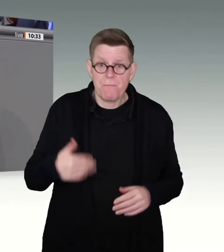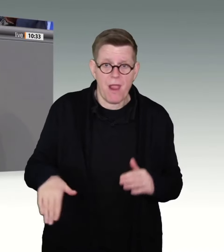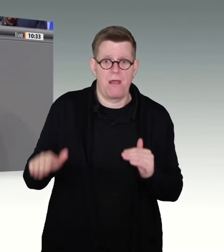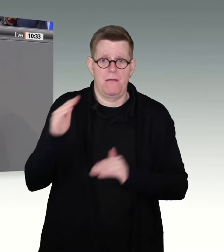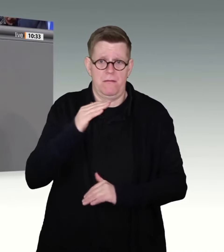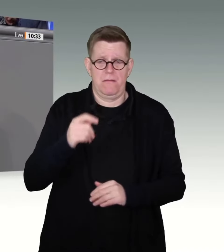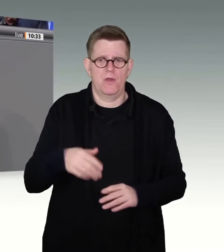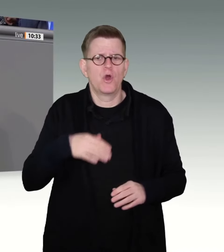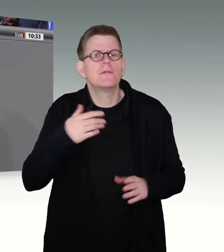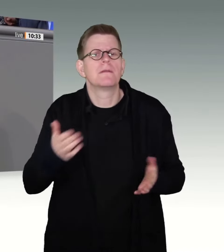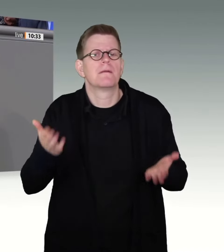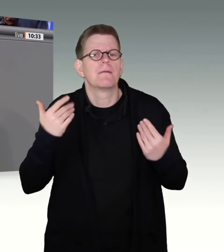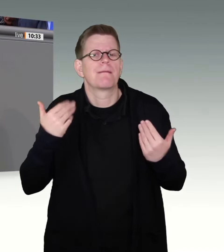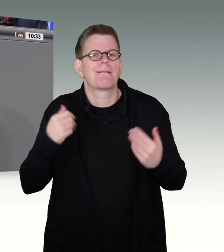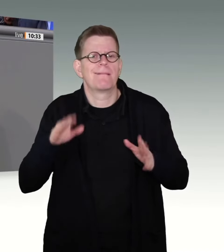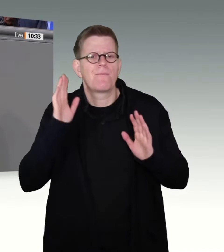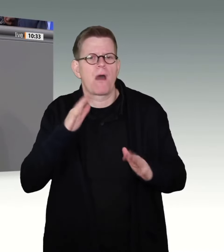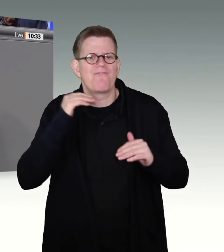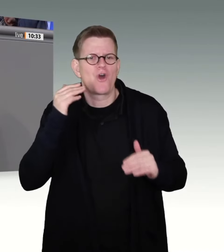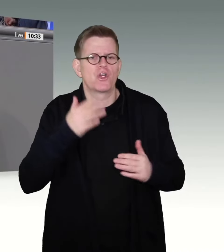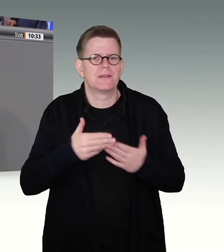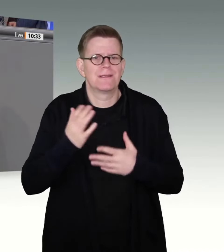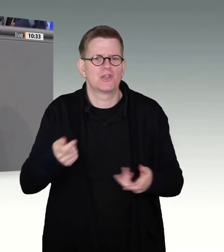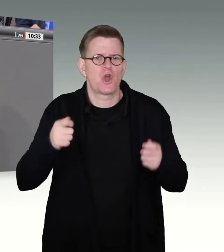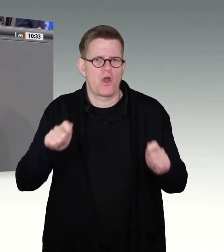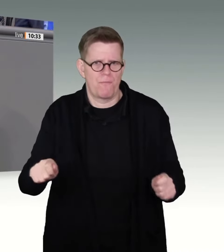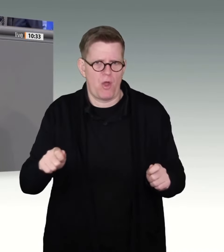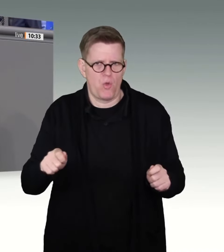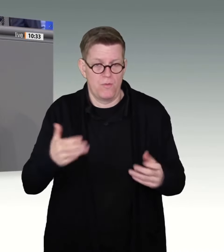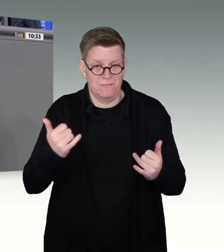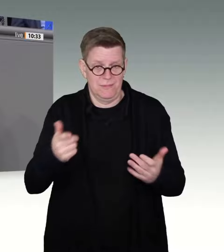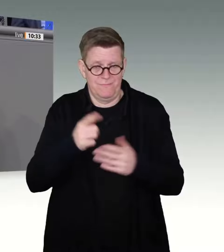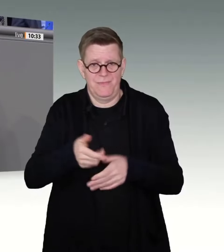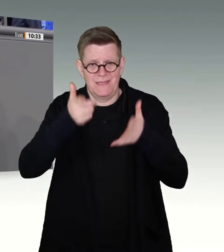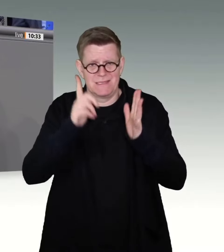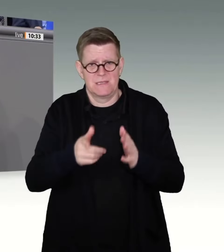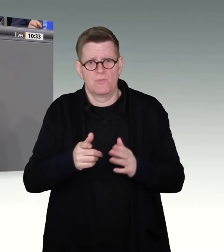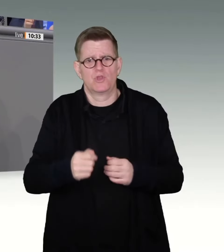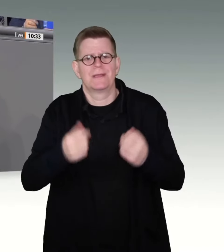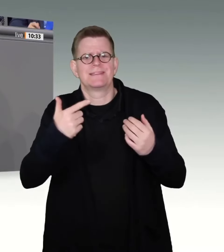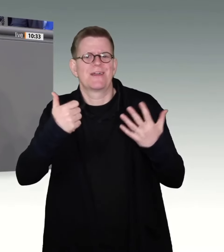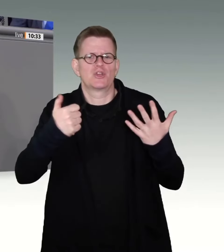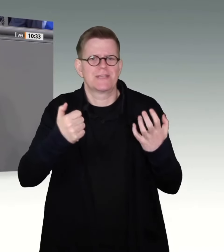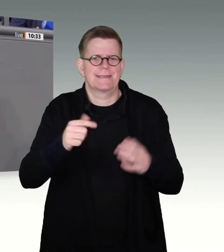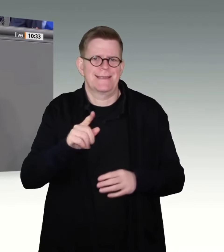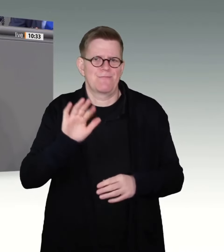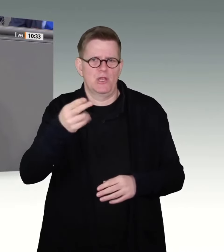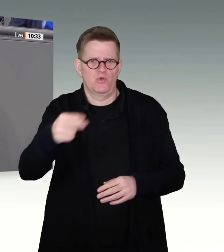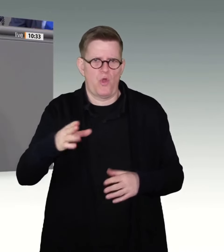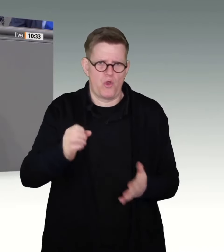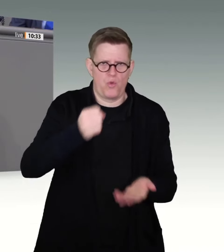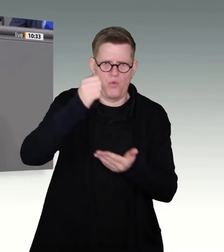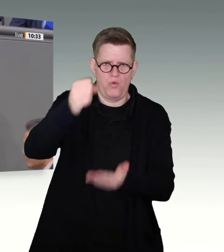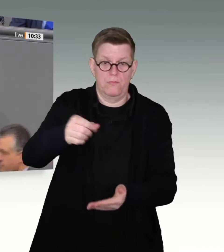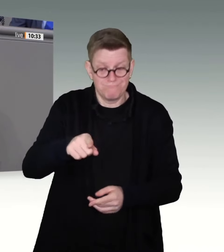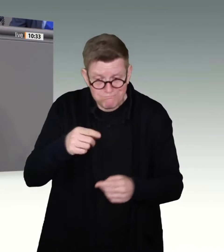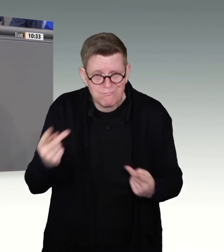762 Millionen Euro bereit. Es gibt neue Förderprogramme, Gewerbe zu wohnen und Jung kauft alt. Da geht es eben auch um den